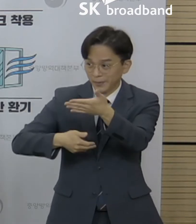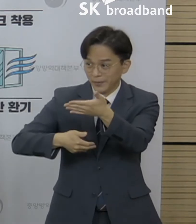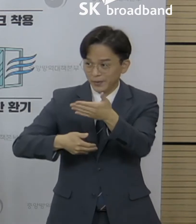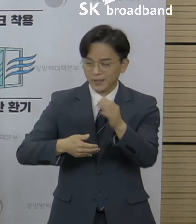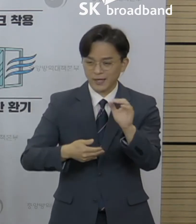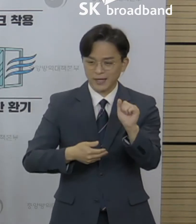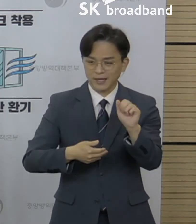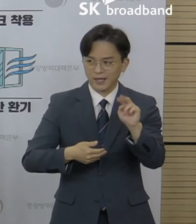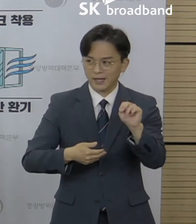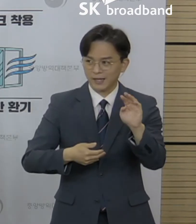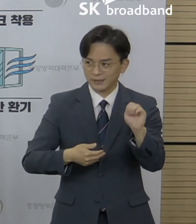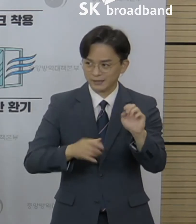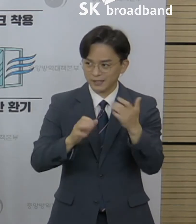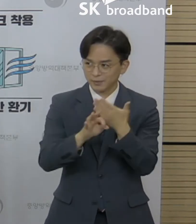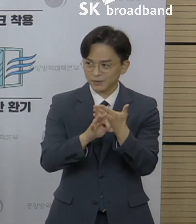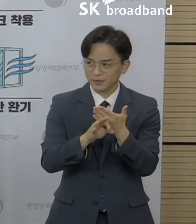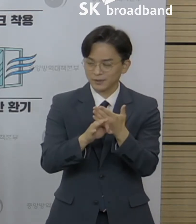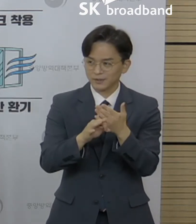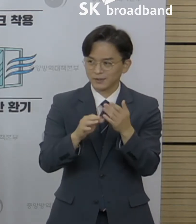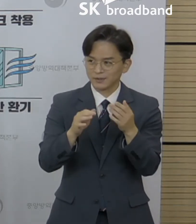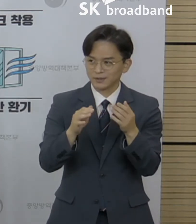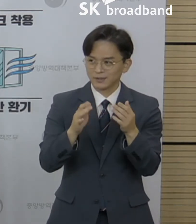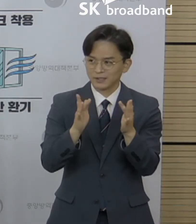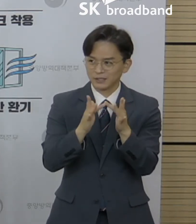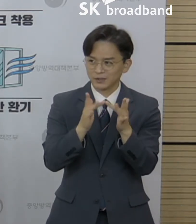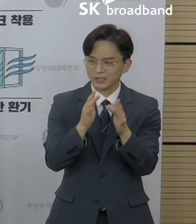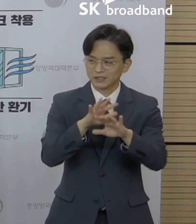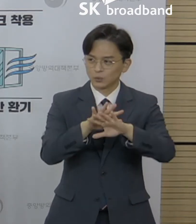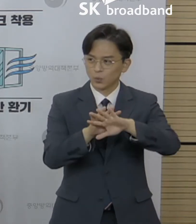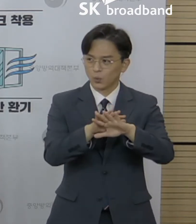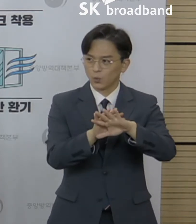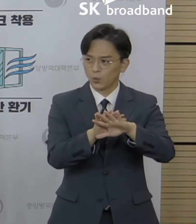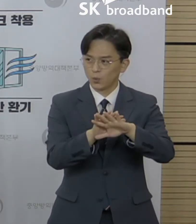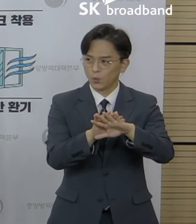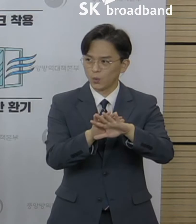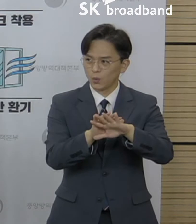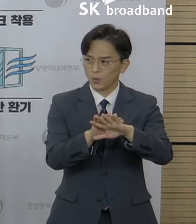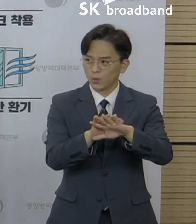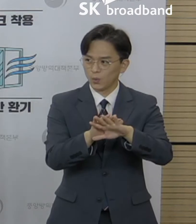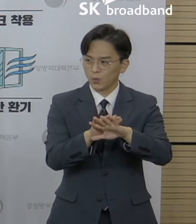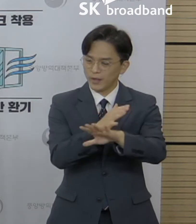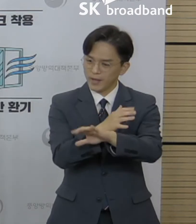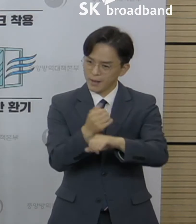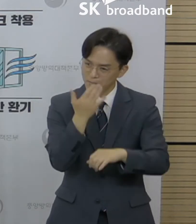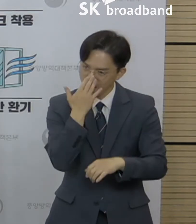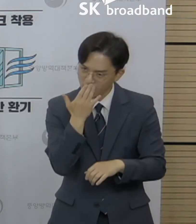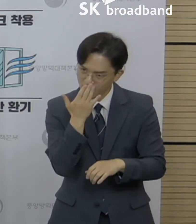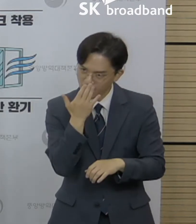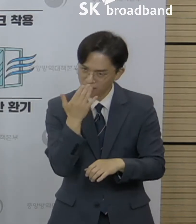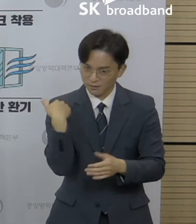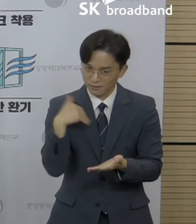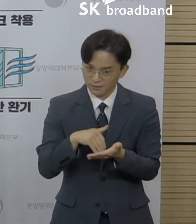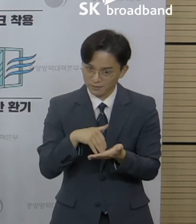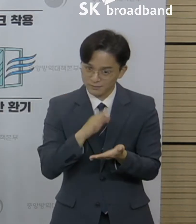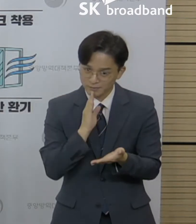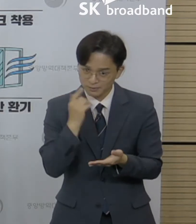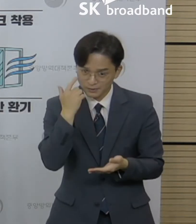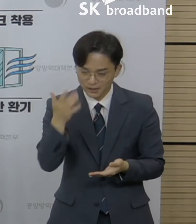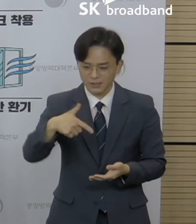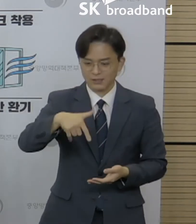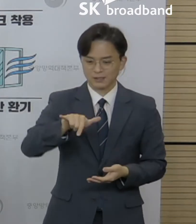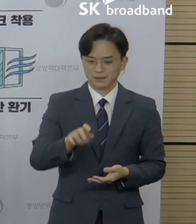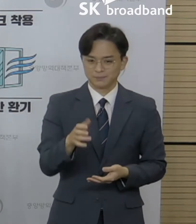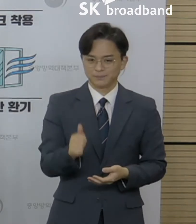잔여 백신을 예약할 경우에 백신 선택권이 생긴다고 봐도 되는 건지 궁금하다는 질문입니다. 예, 기본적으로는 이제